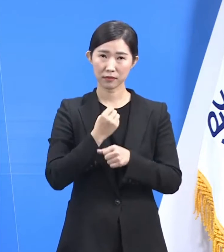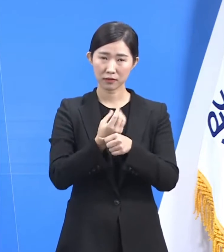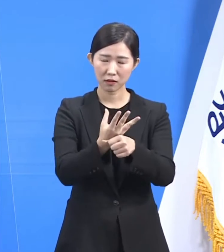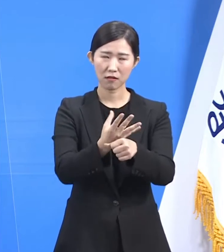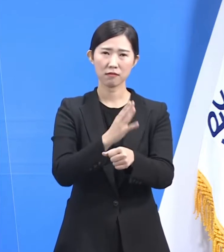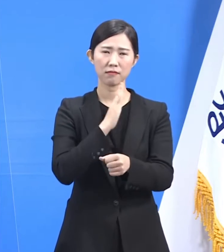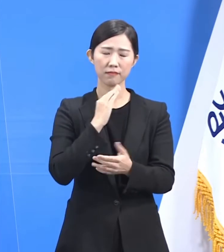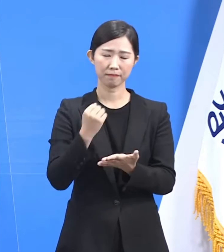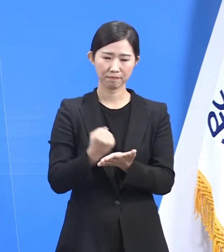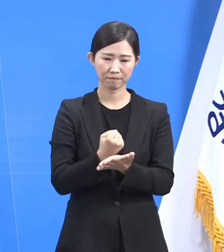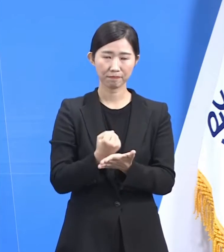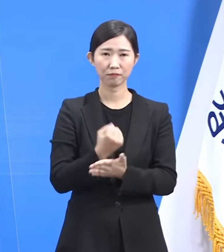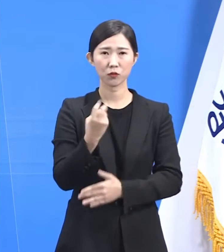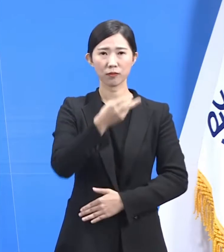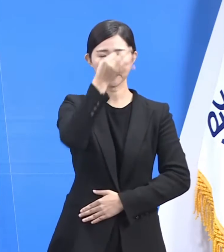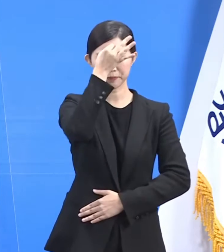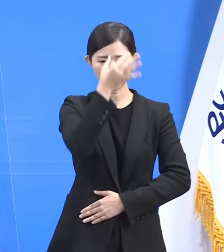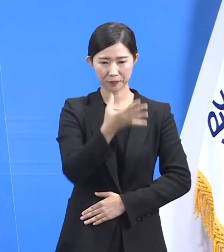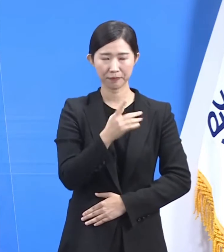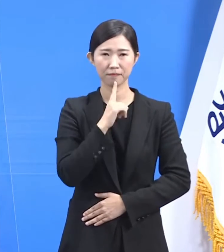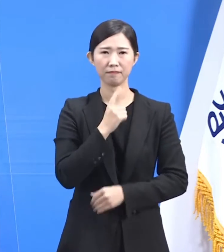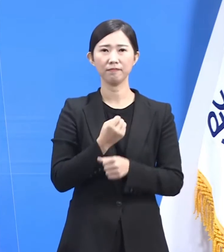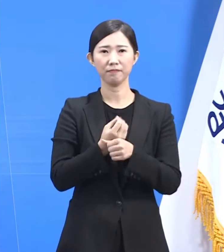또 송구하다는 말씀을 드립니다.